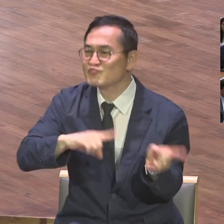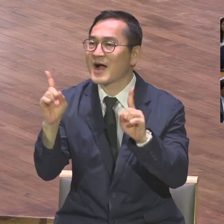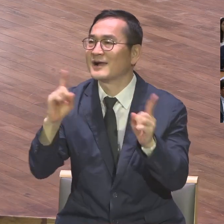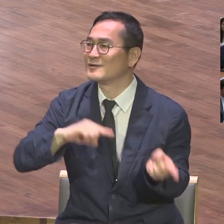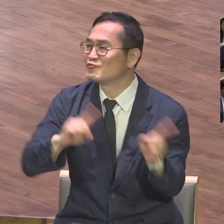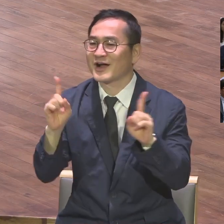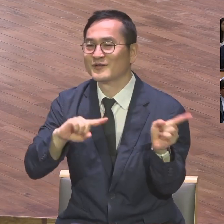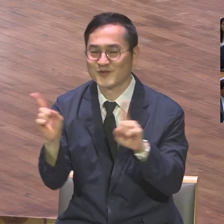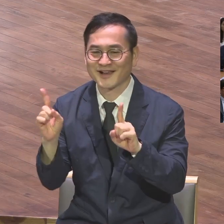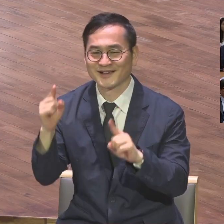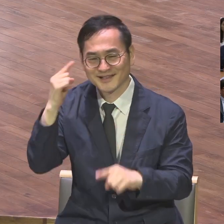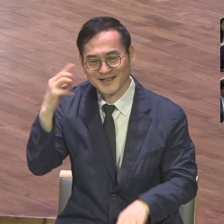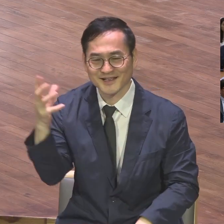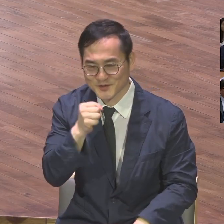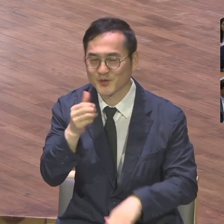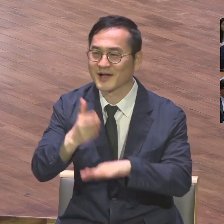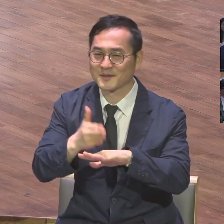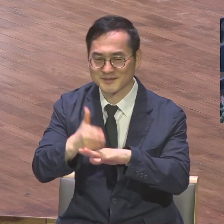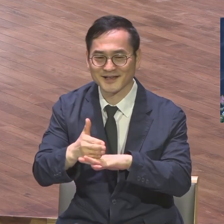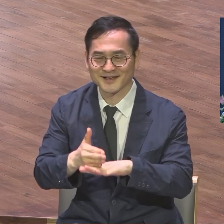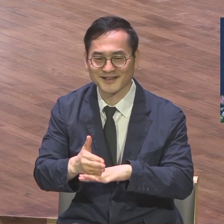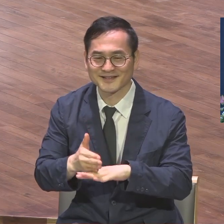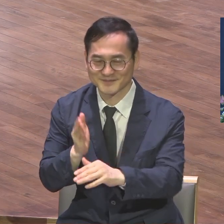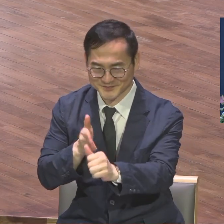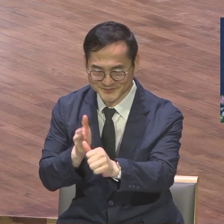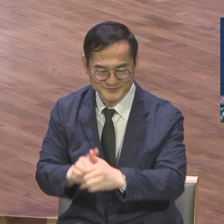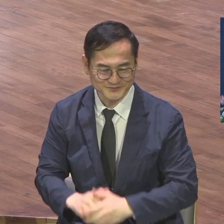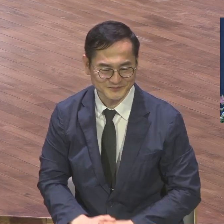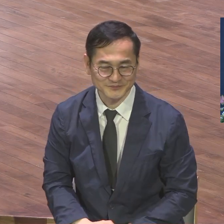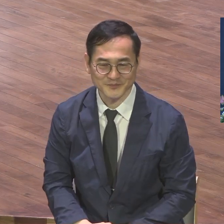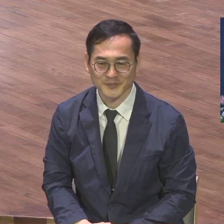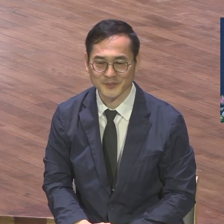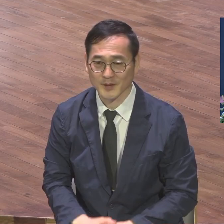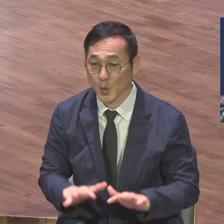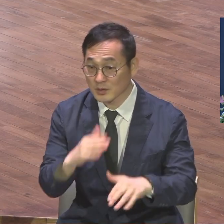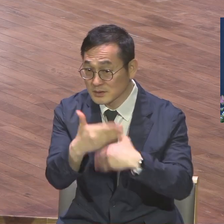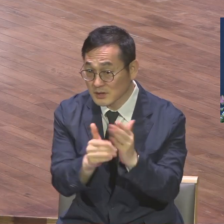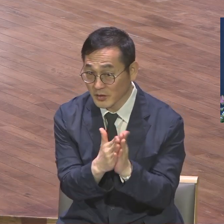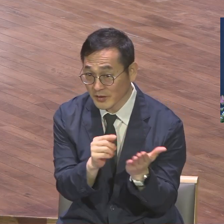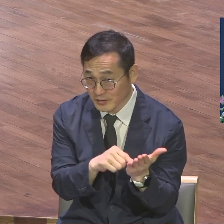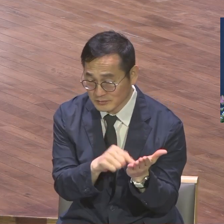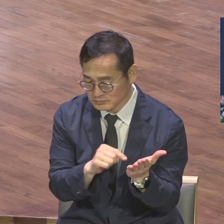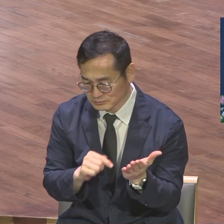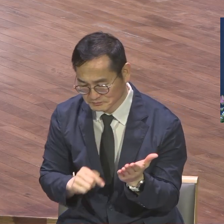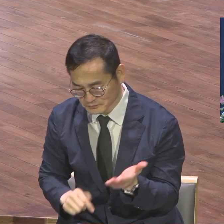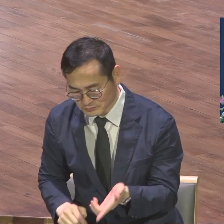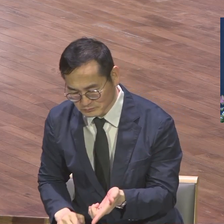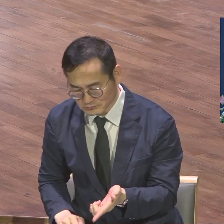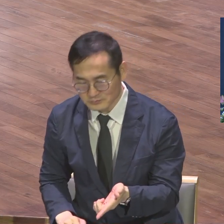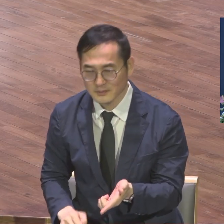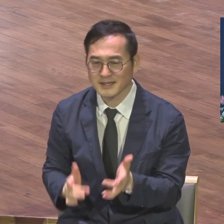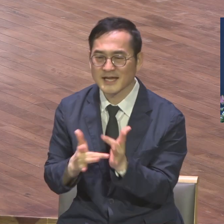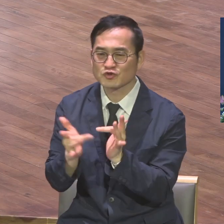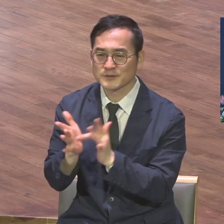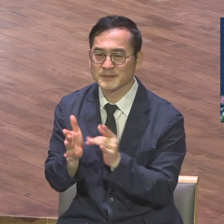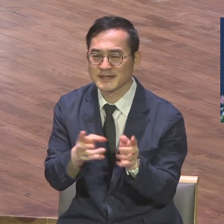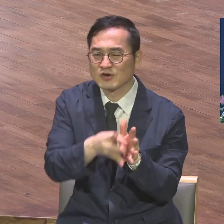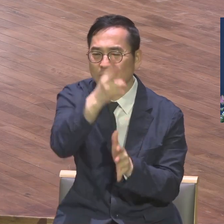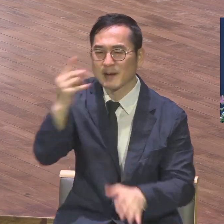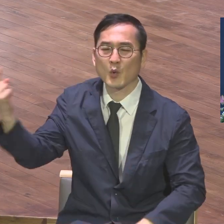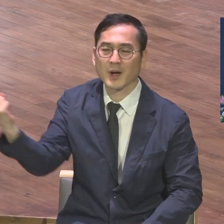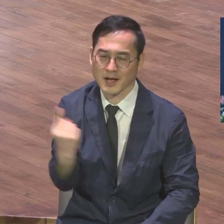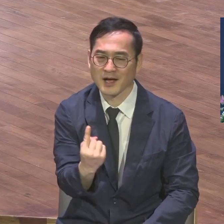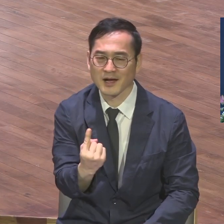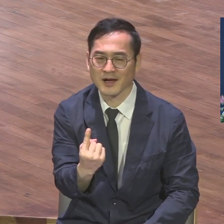살펴볼 말씀은 예수님께서 예루살렘 입성하신 이후 화요일 날에 이제